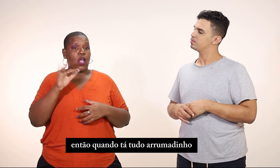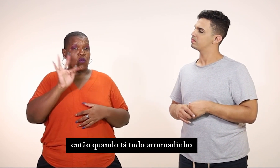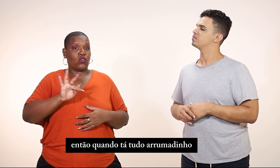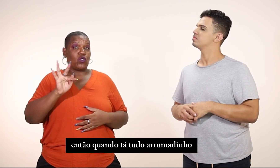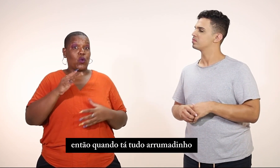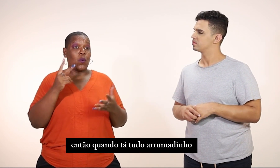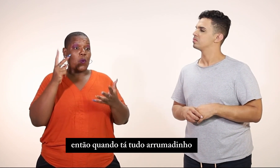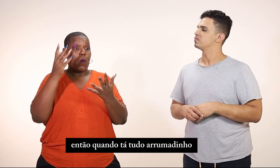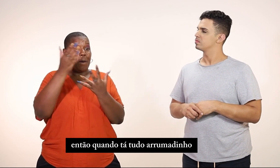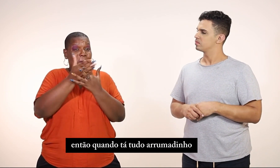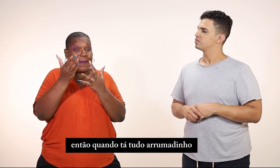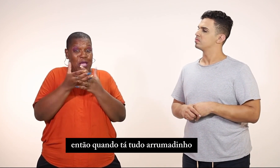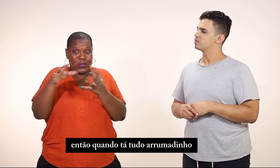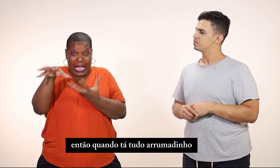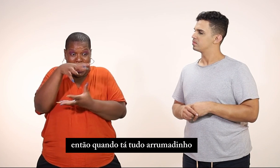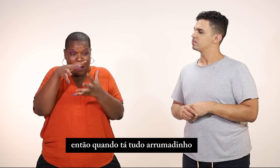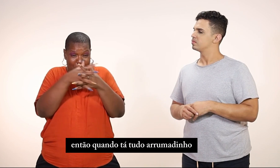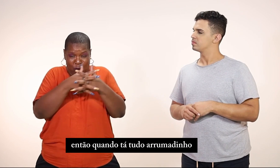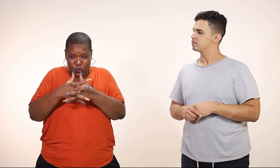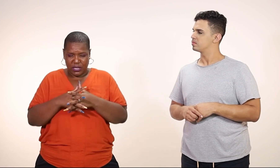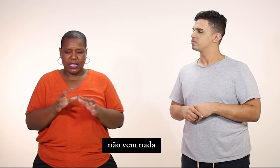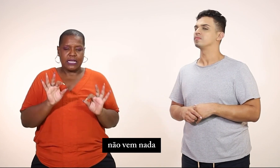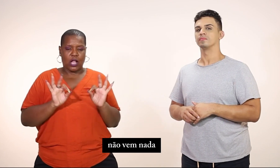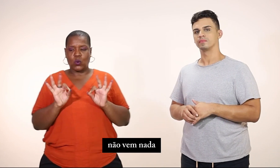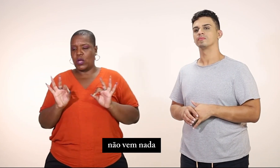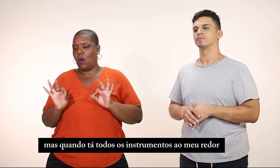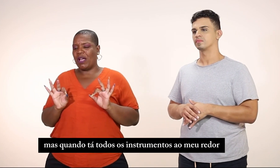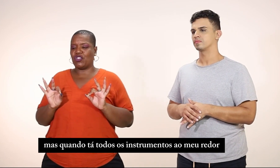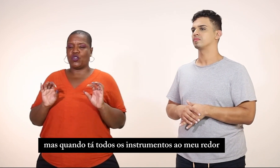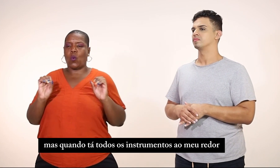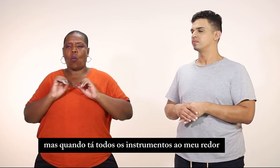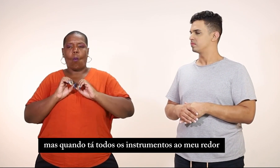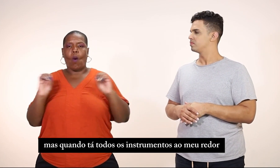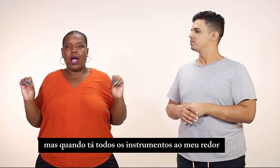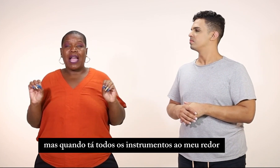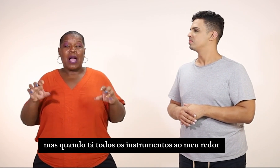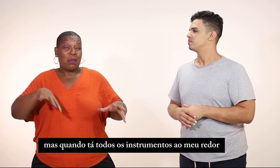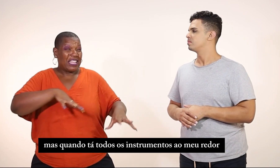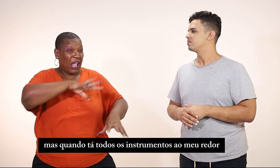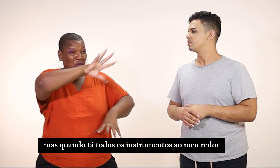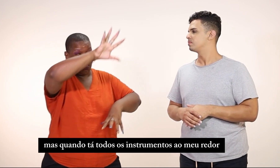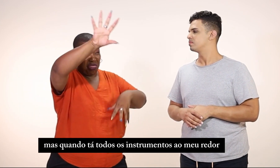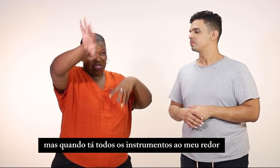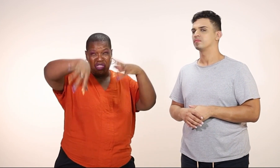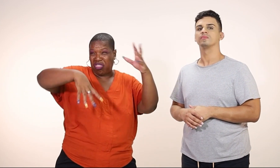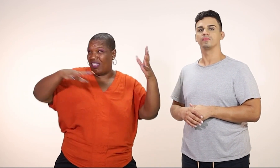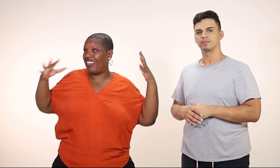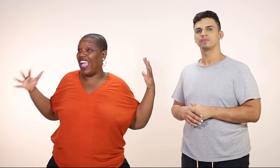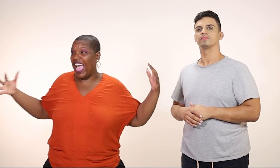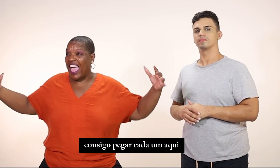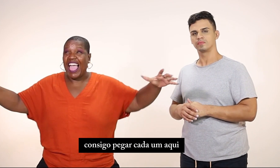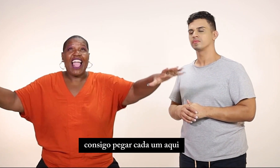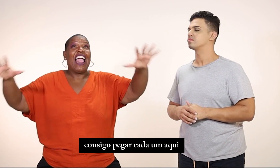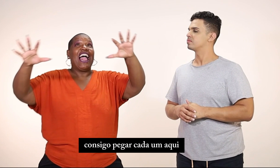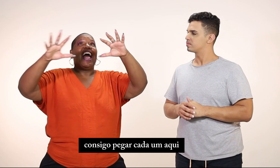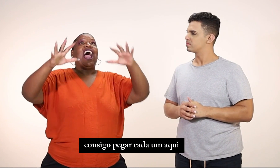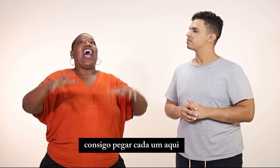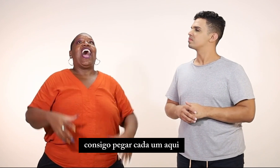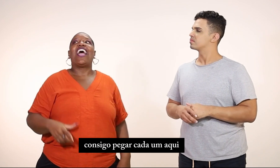Então, quando tá tudo arrumadinho, não vem nada. Mas quando tá todos os instrumentos ao meu redor, consigo pegar cada um